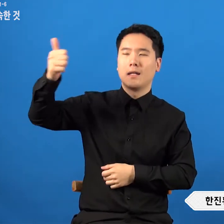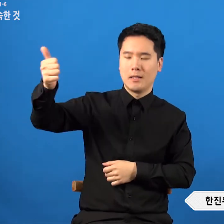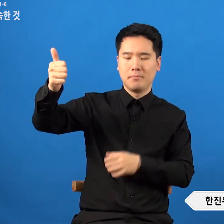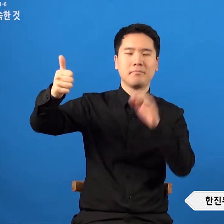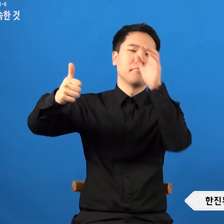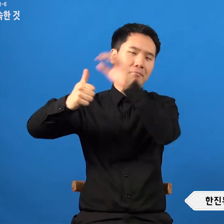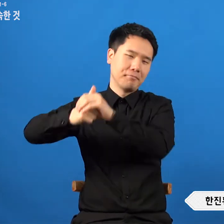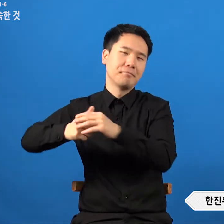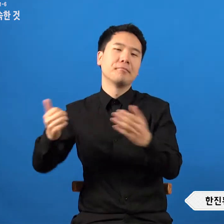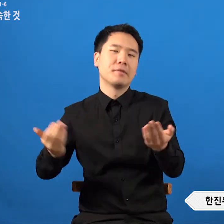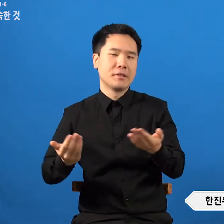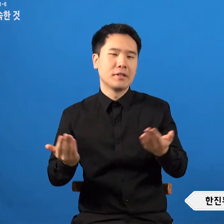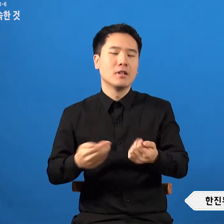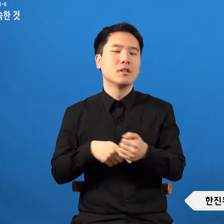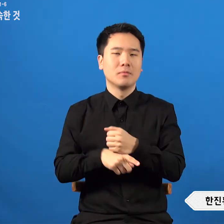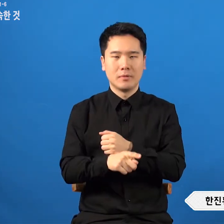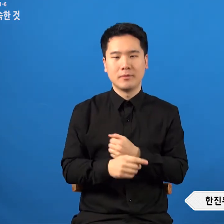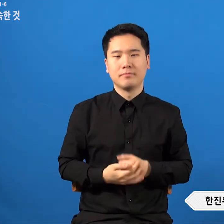하시는 일이다, 그런 뜻이겠죠.